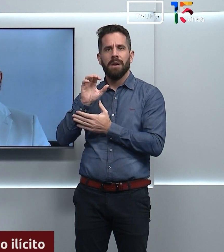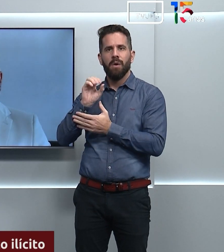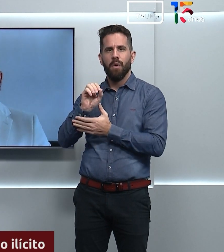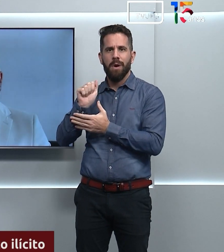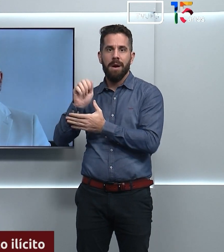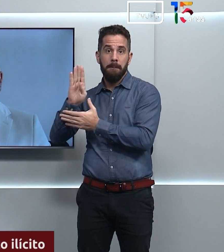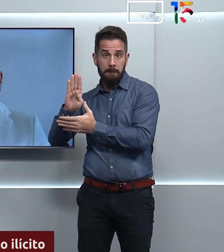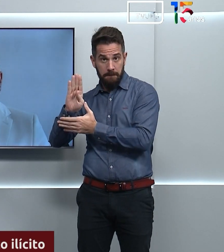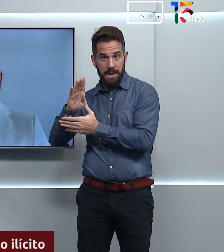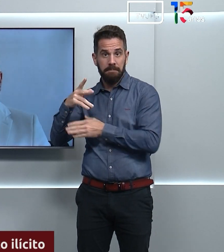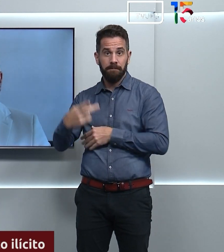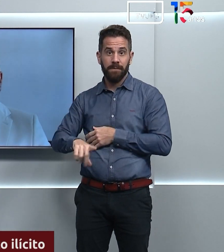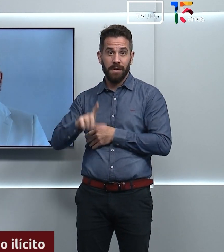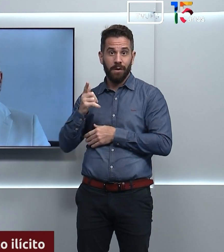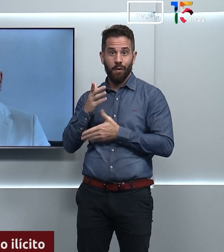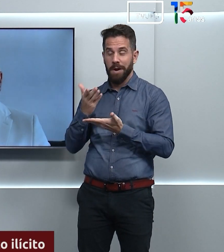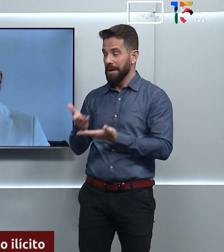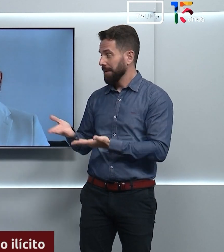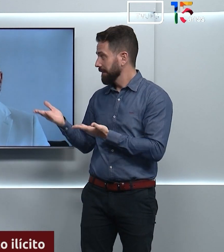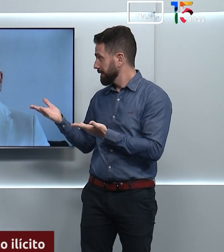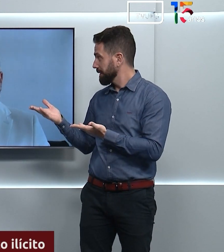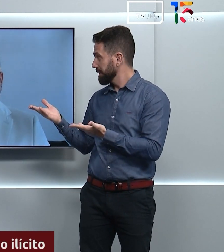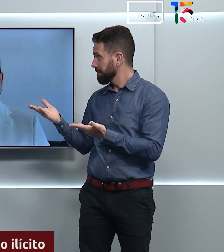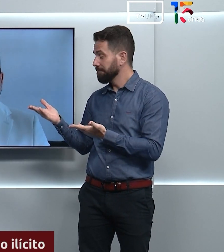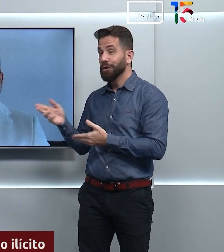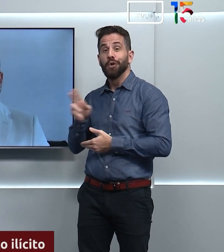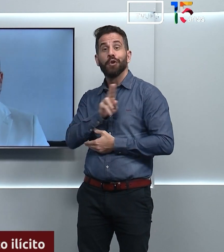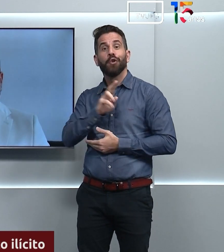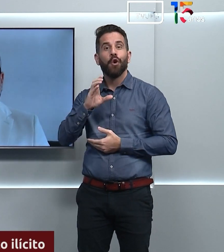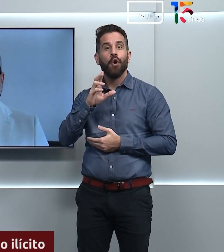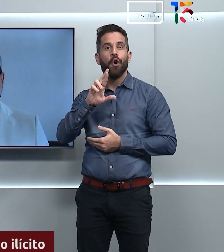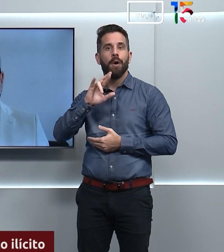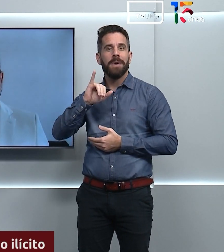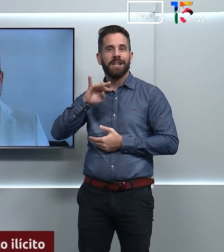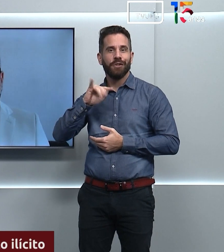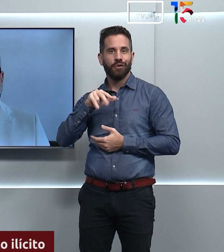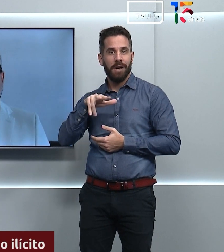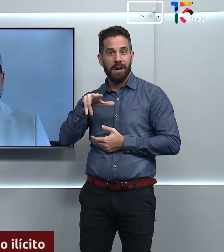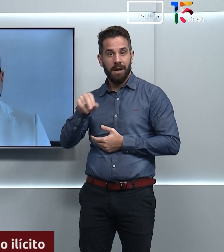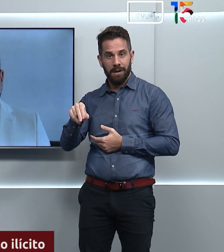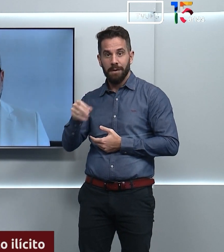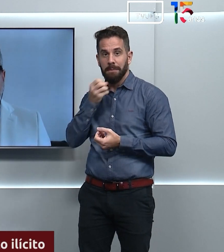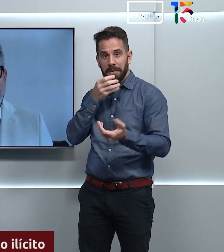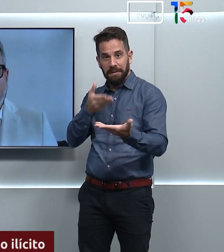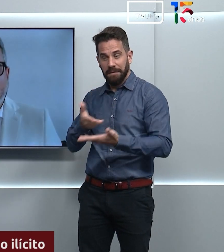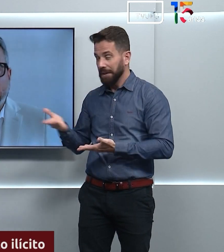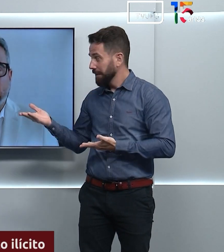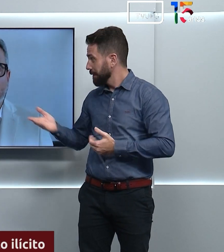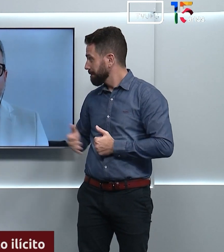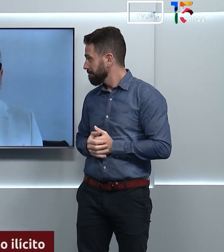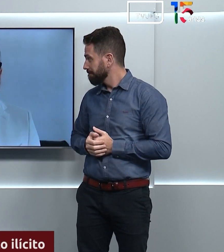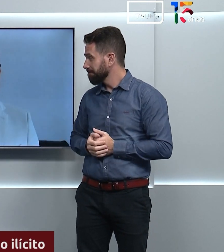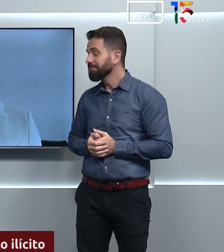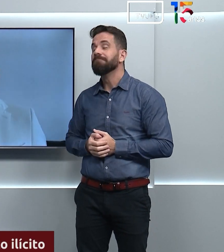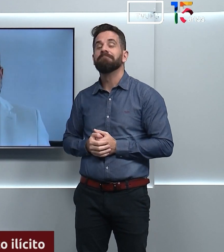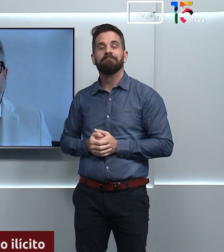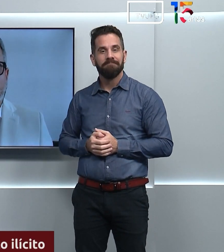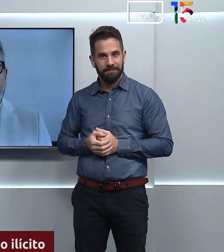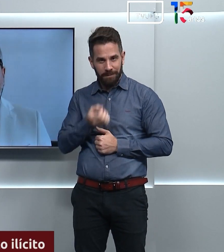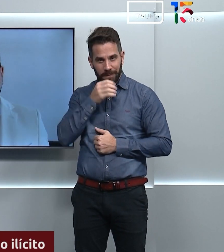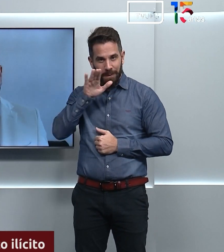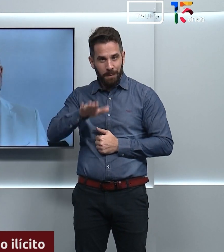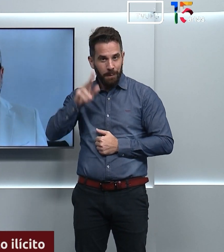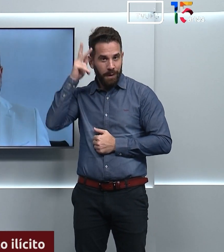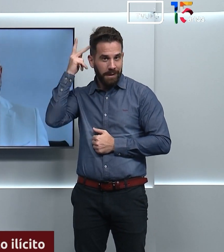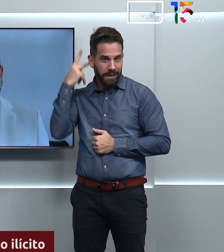Cristiano Melo. Olá, muito obrigada pela sua presença, seja bem-vindo ao Conexões. Boa tarde, Camila. Boa tarde, professor